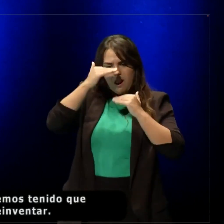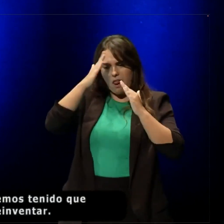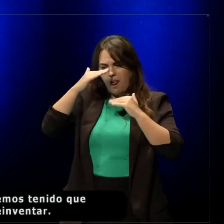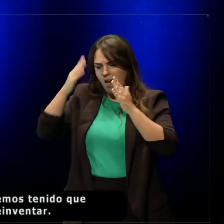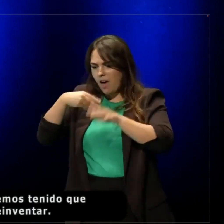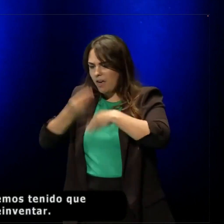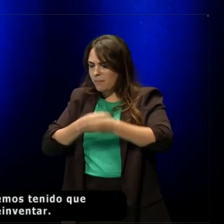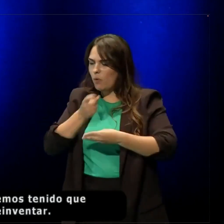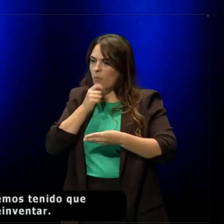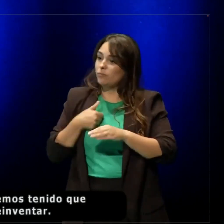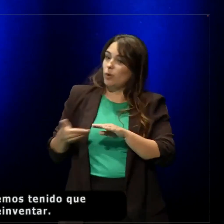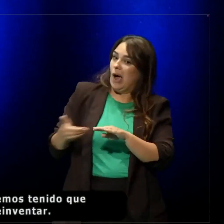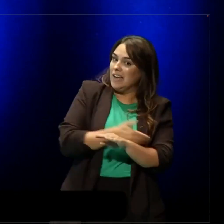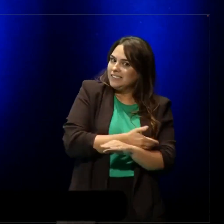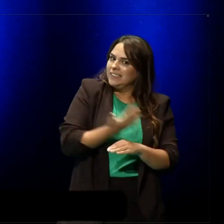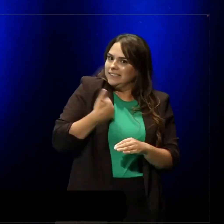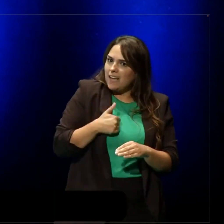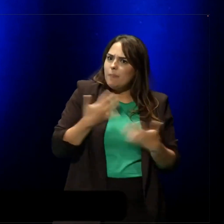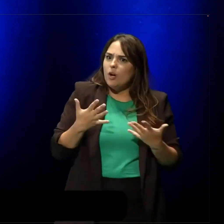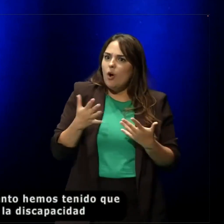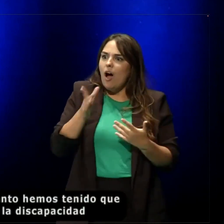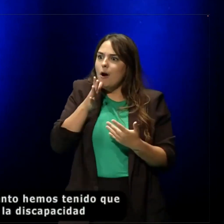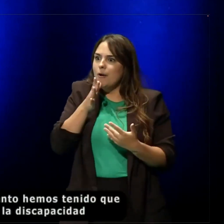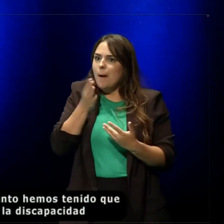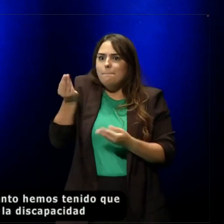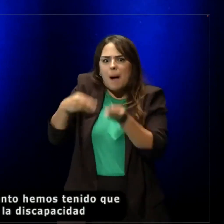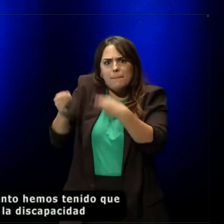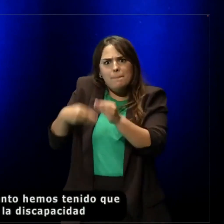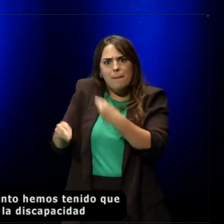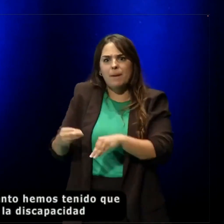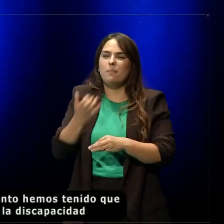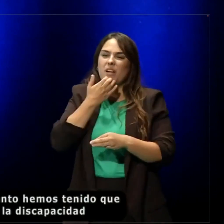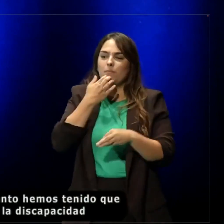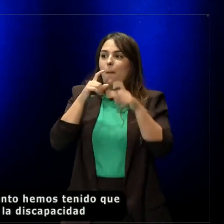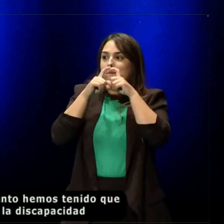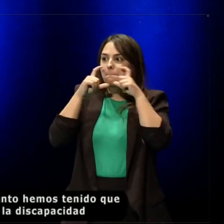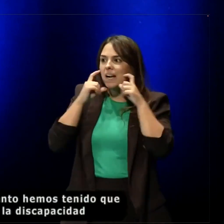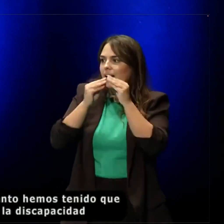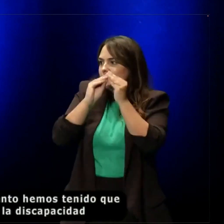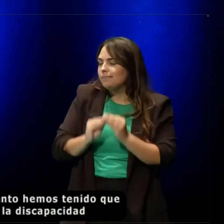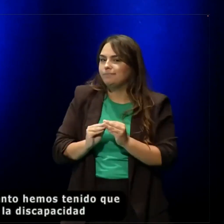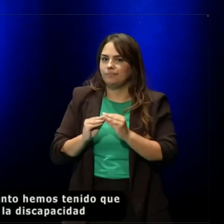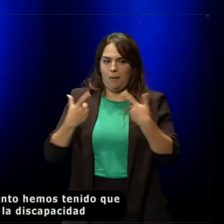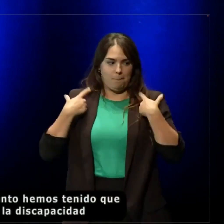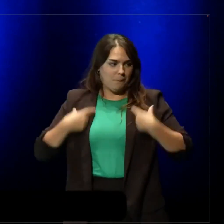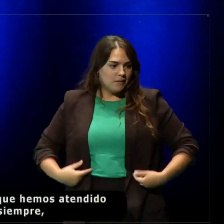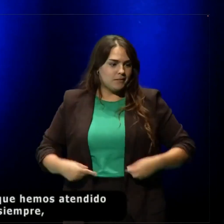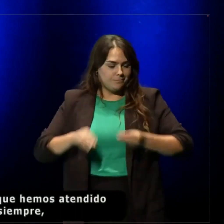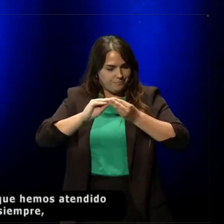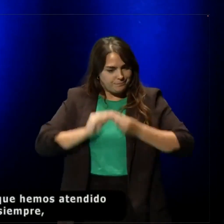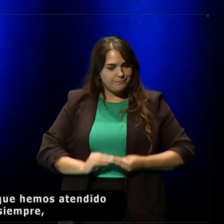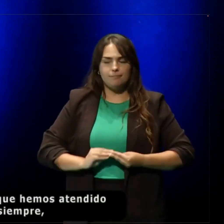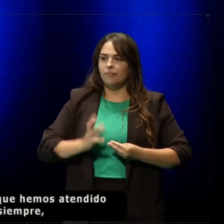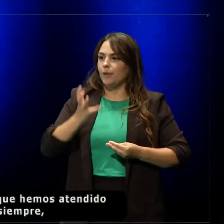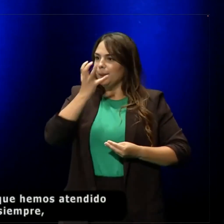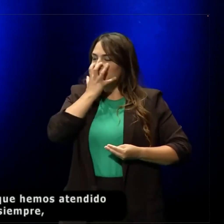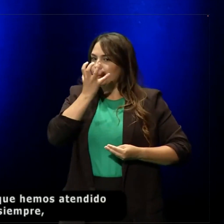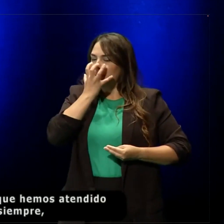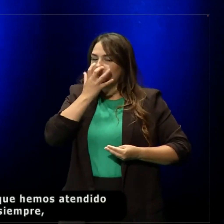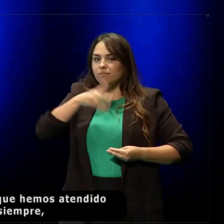que le hemos atendido siempre, pero además, ¿verdad? Hemos hecho mascarillas, hemos hecho batas, hemos hecho respiradores